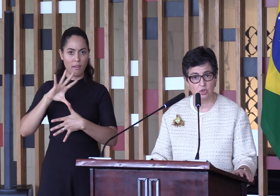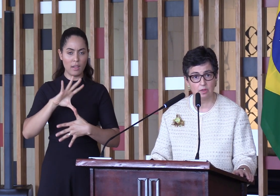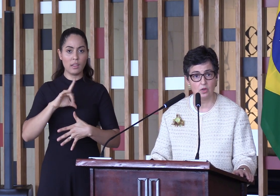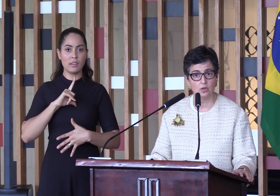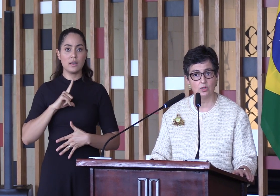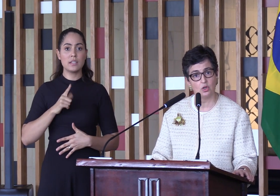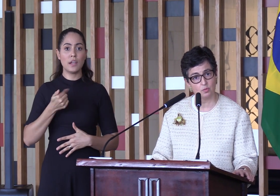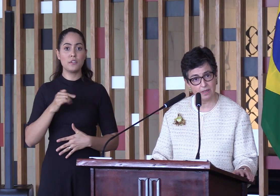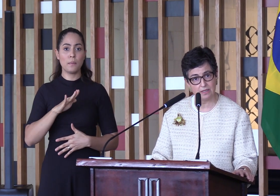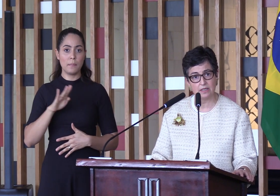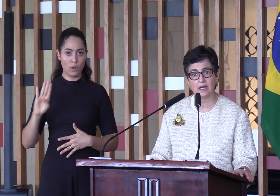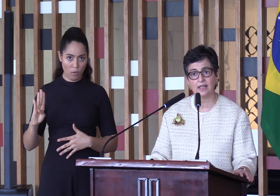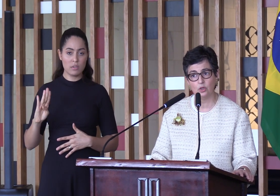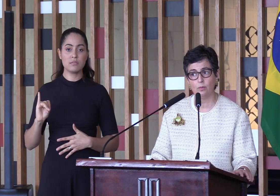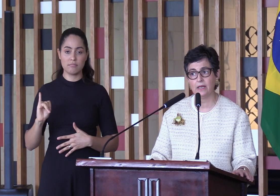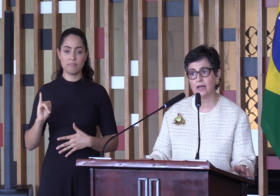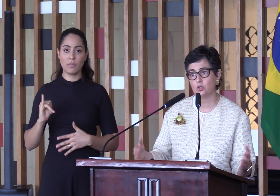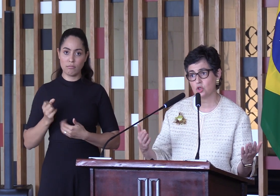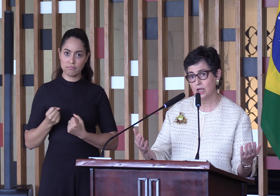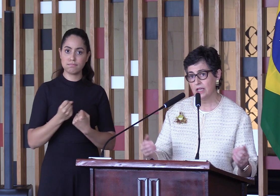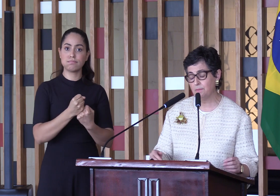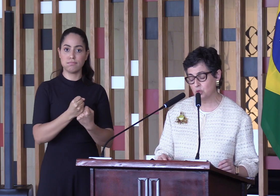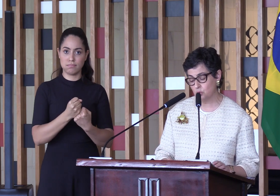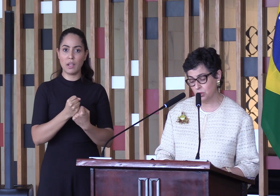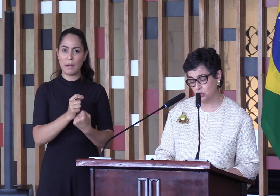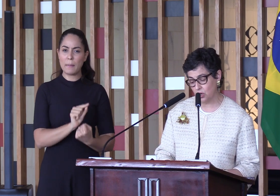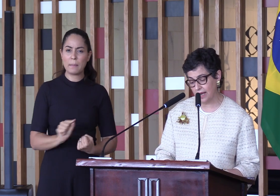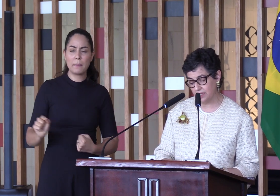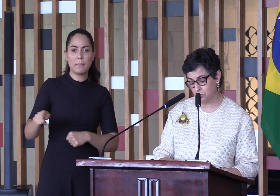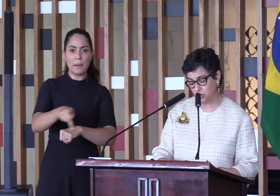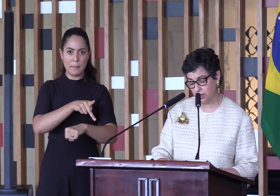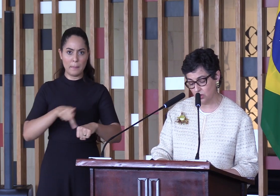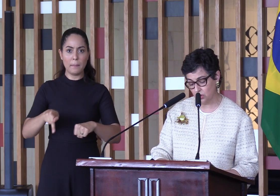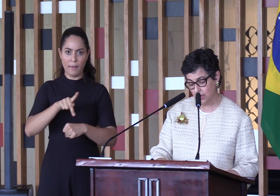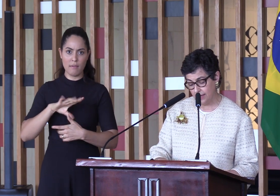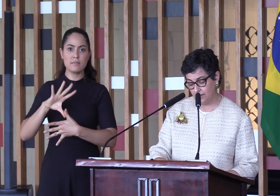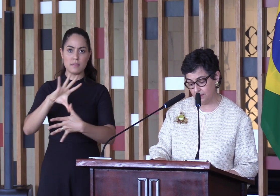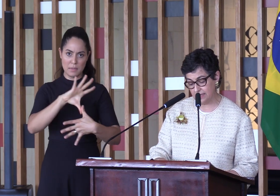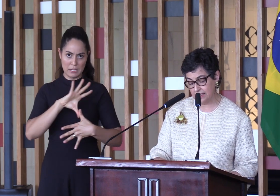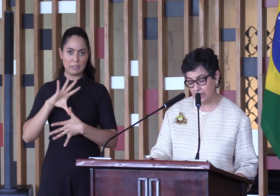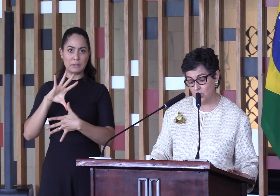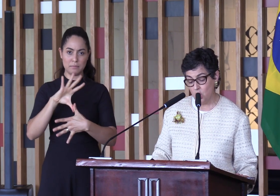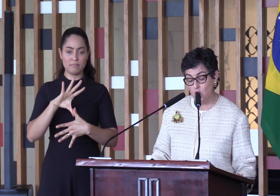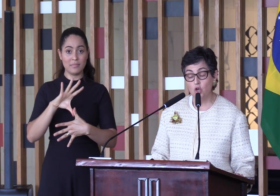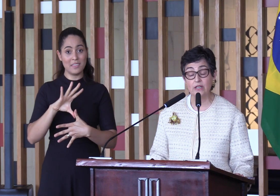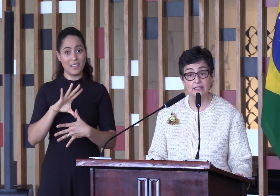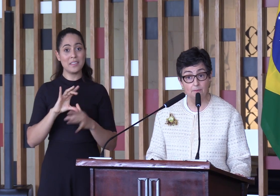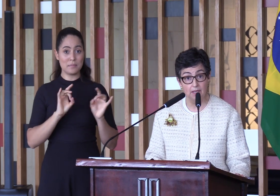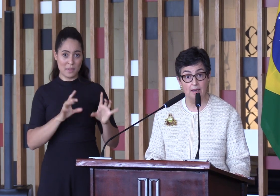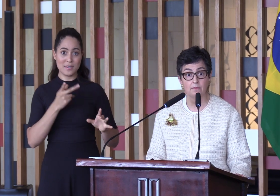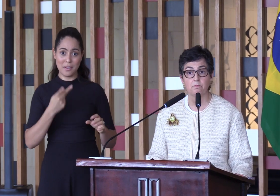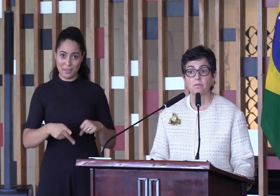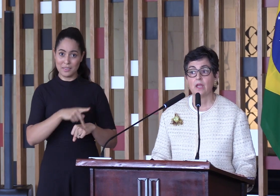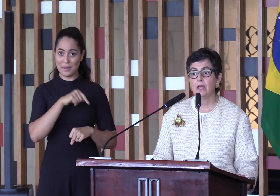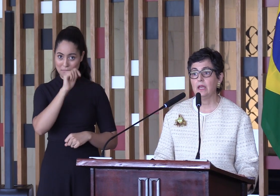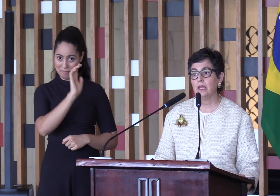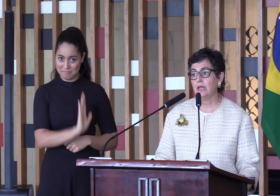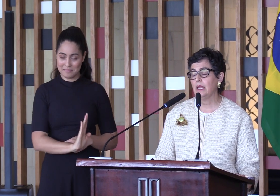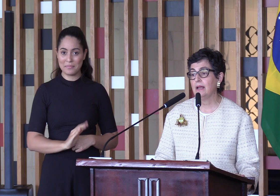à disposição dos países latino-americanos e, por suposto, à disposição do Brasil. É também